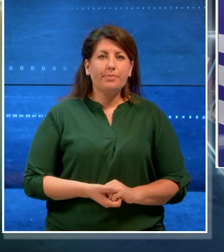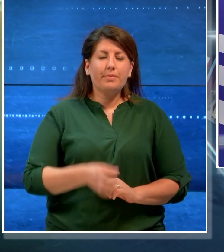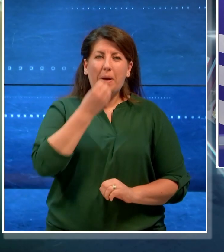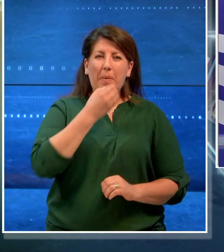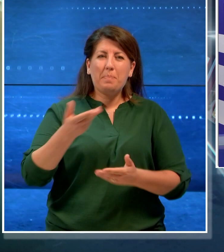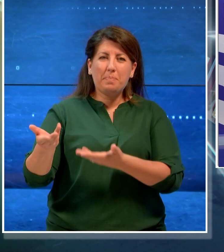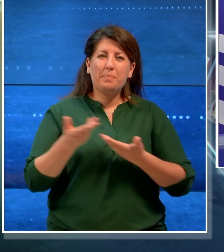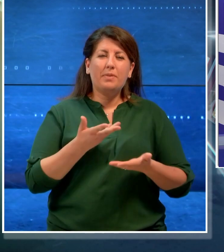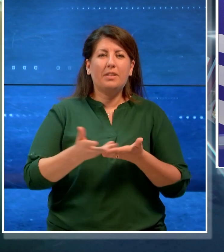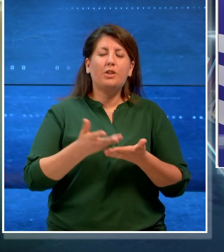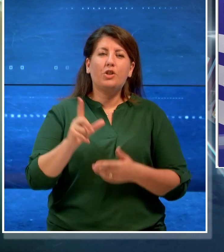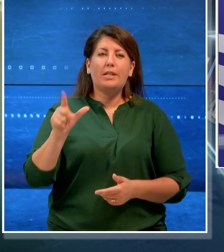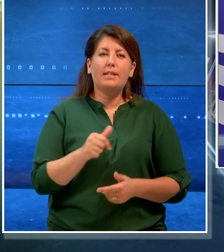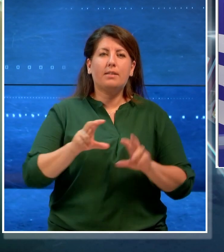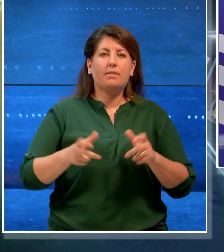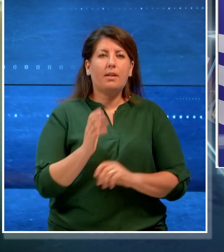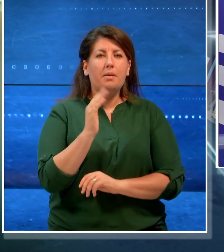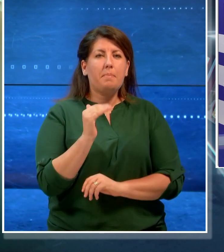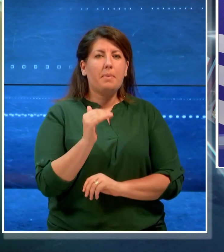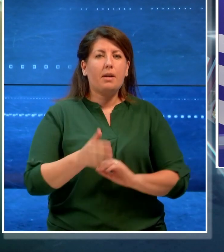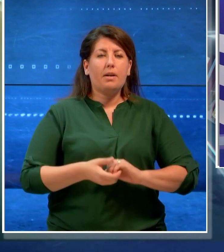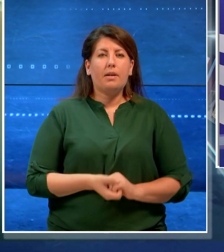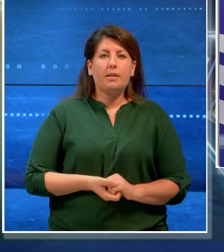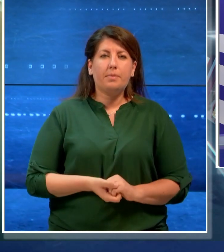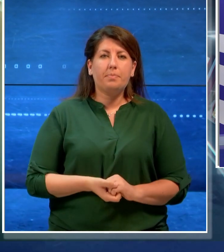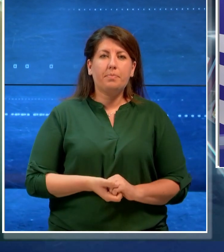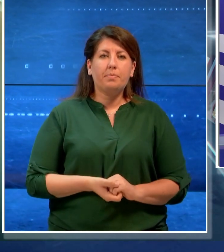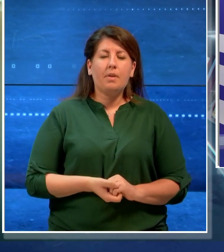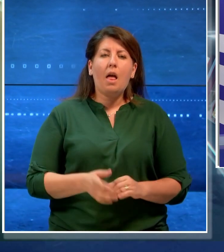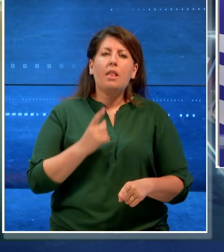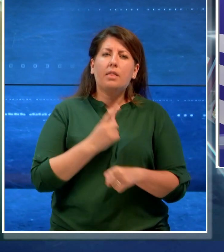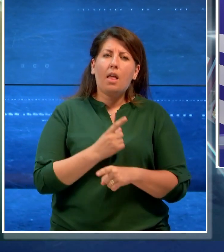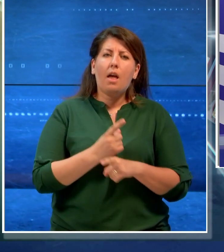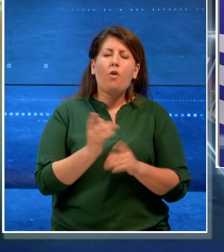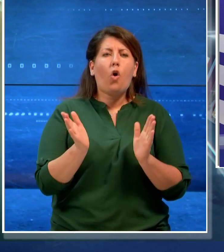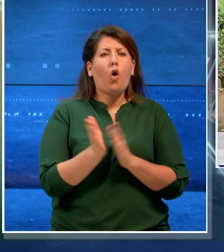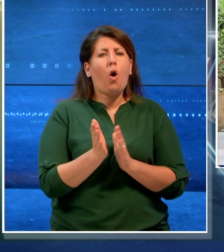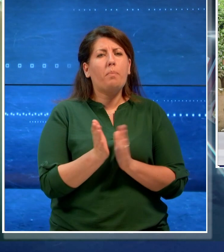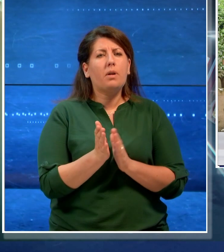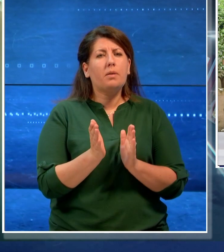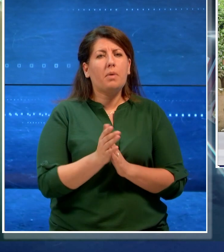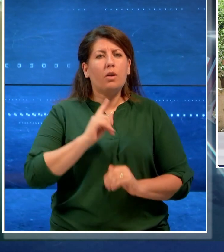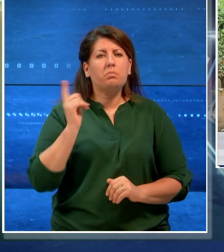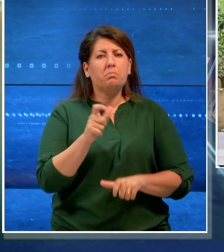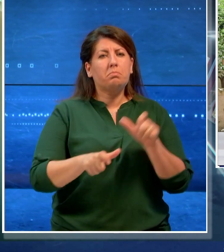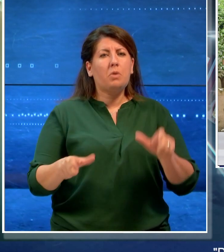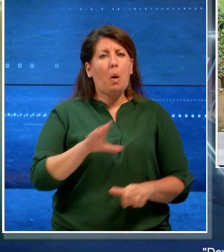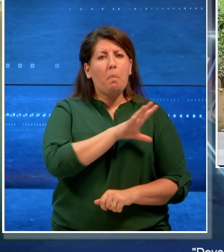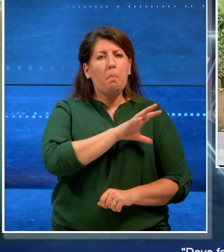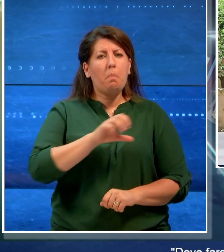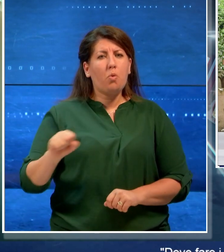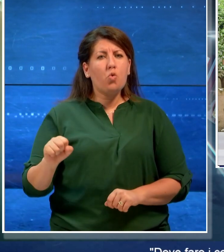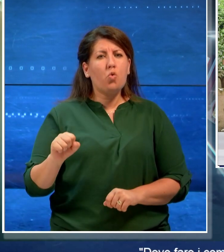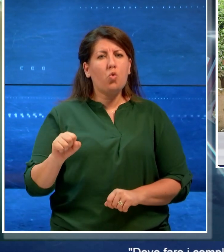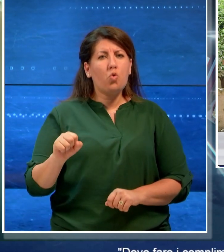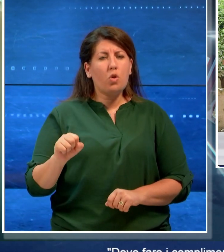Bentrovati con il TG Lis di telebari devo fare i complimenti a tutti i pugliesi sono stati molto oltre